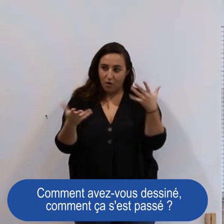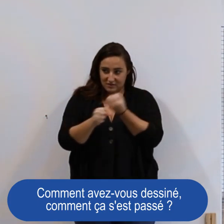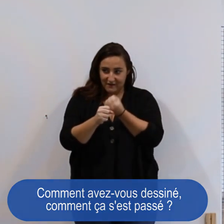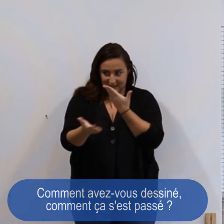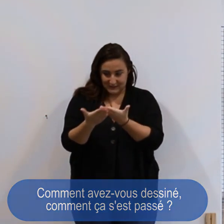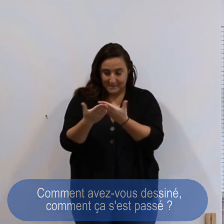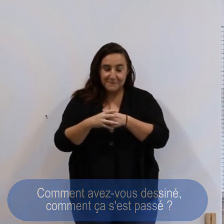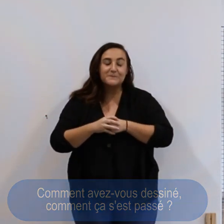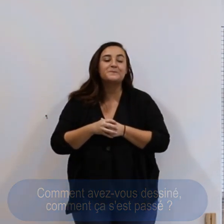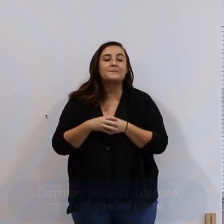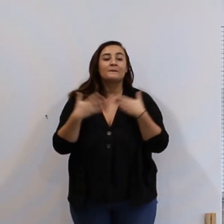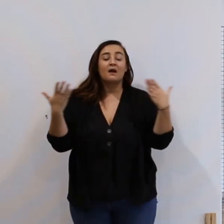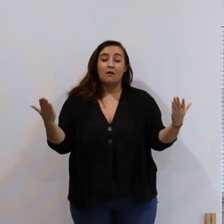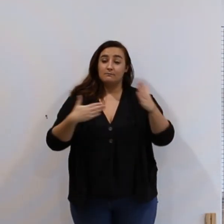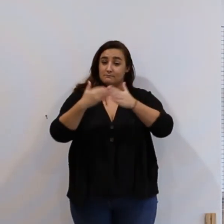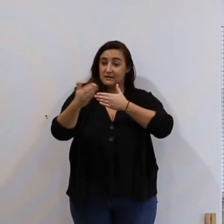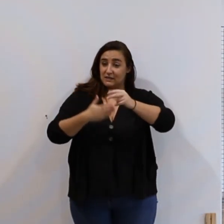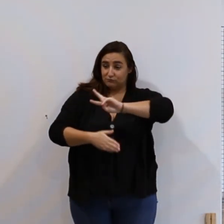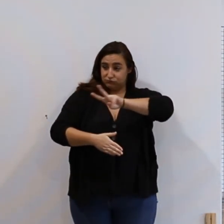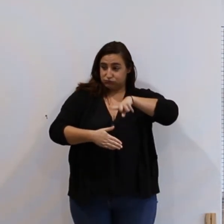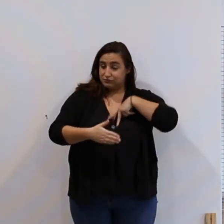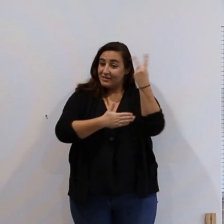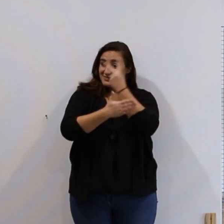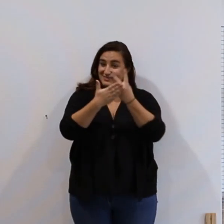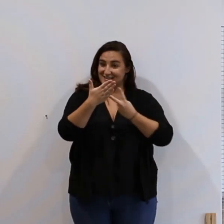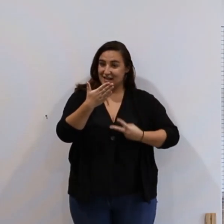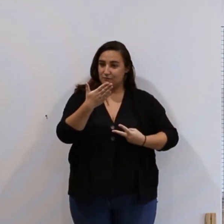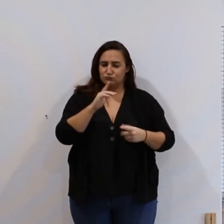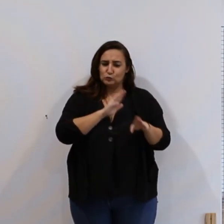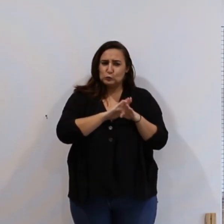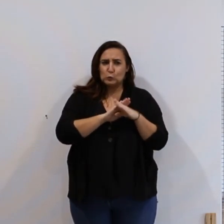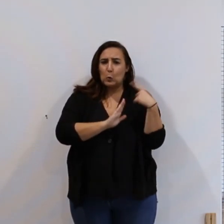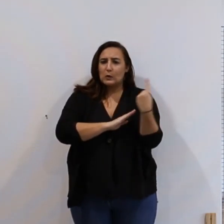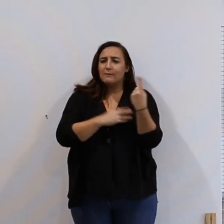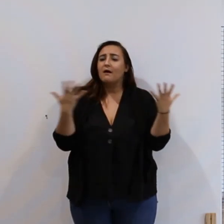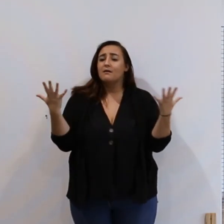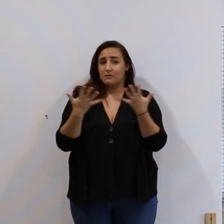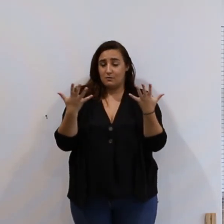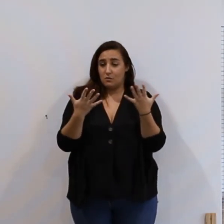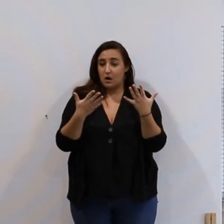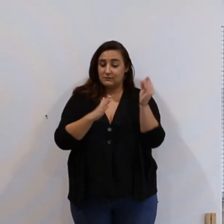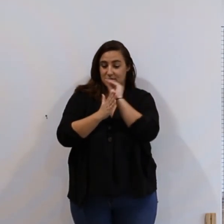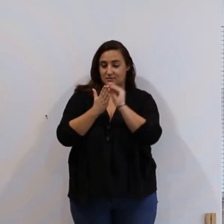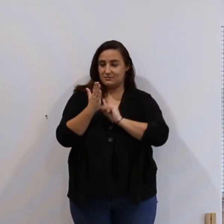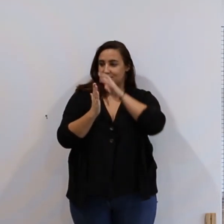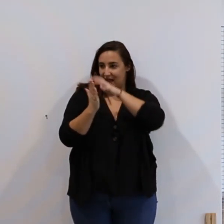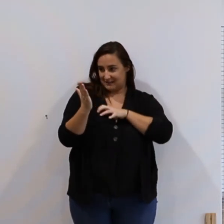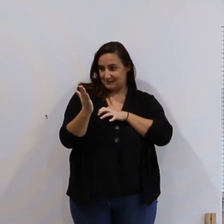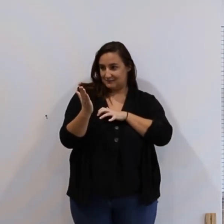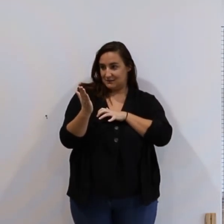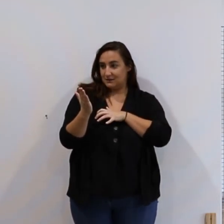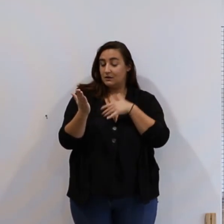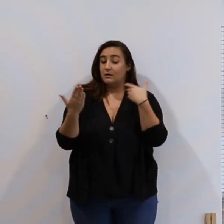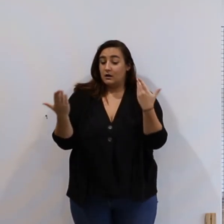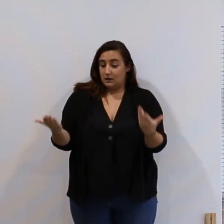mon métier d'illustrateur commence toujours par l'écriture du texte. Là, j'ai eu la proposition